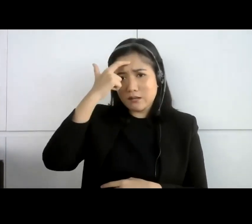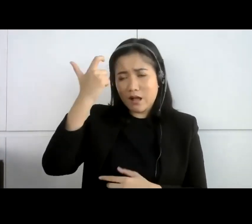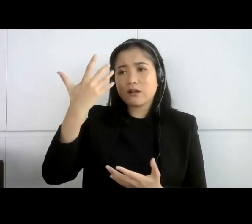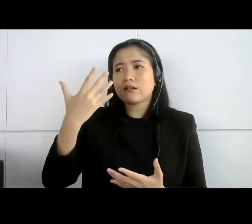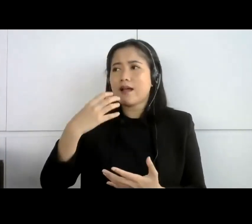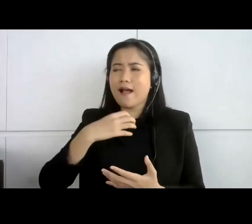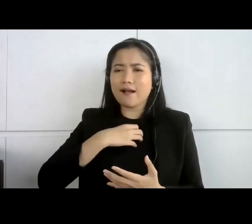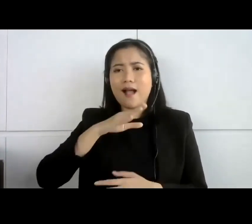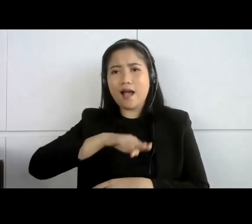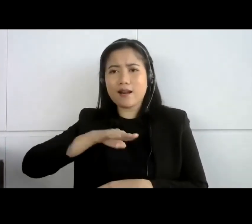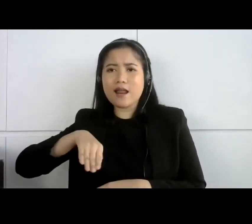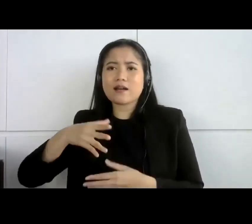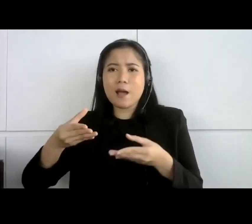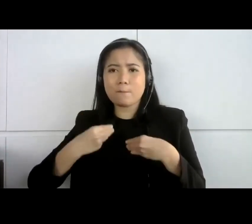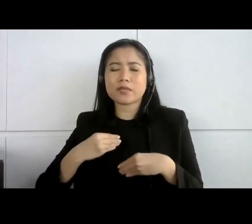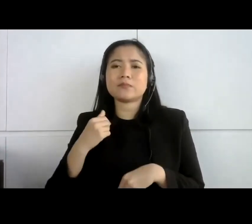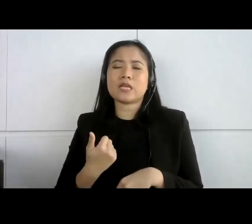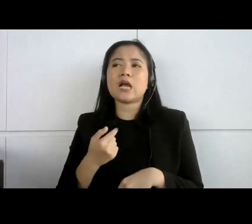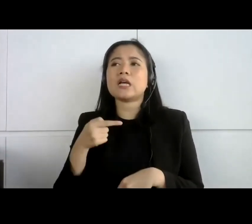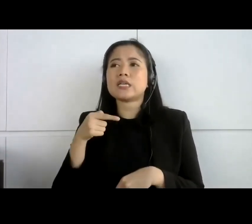dapatkan. Ini telah